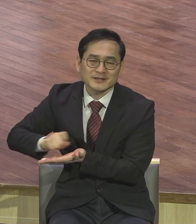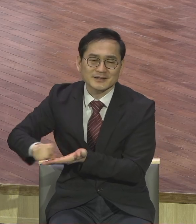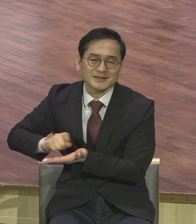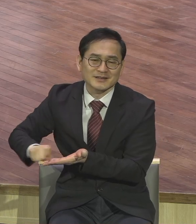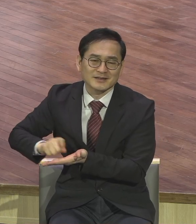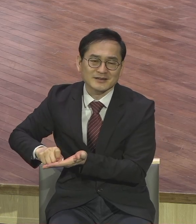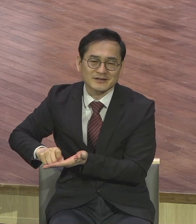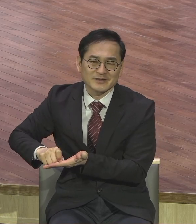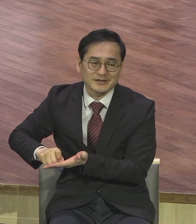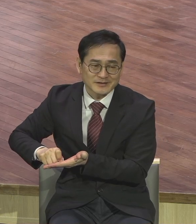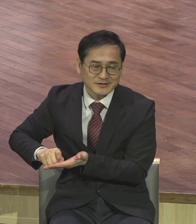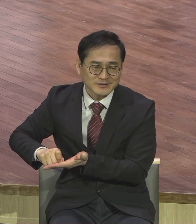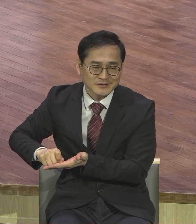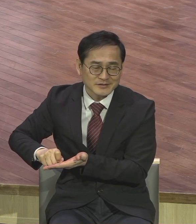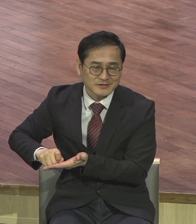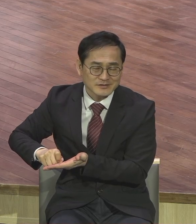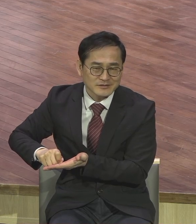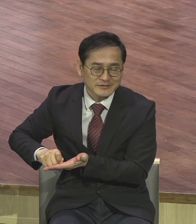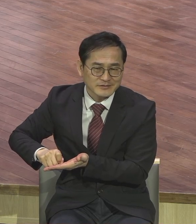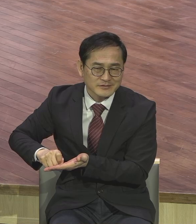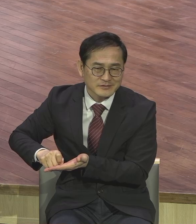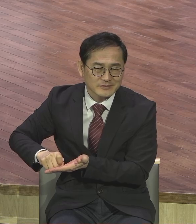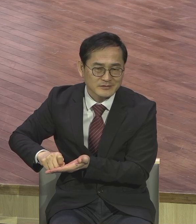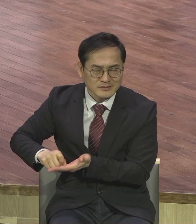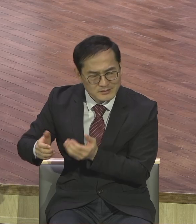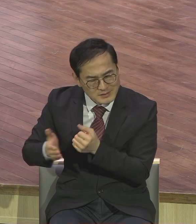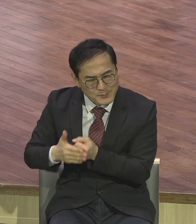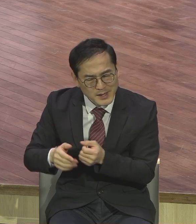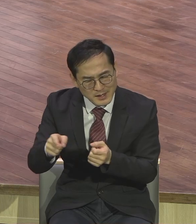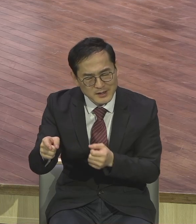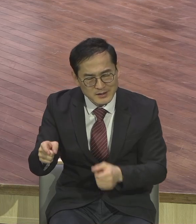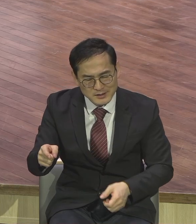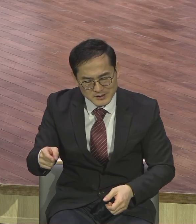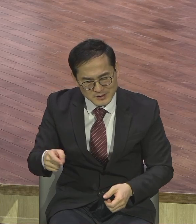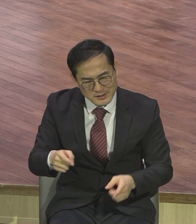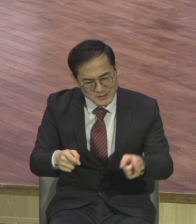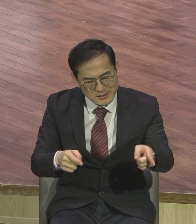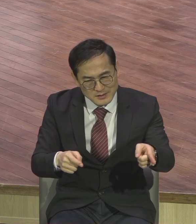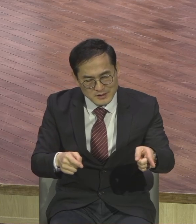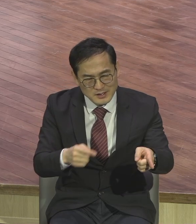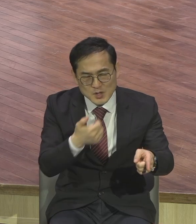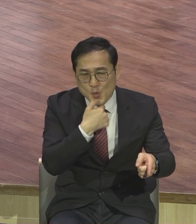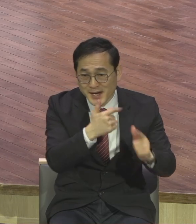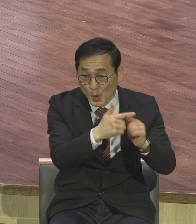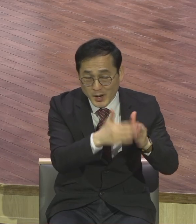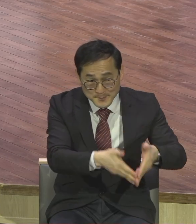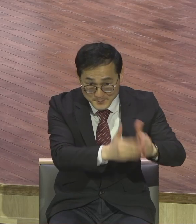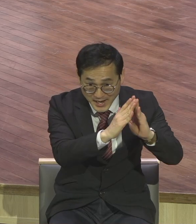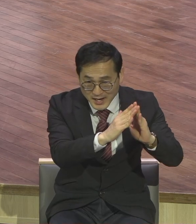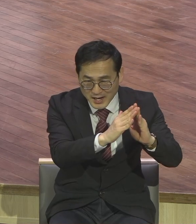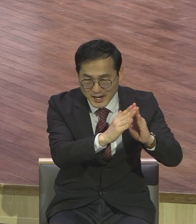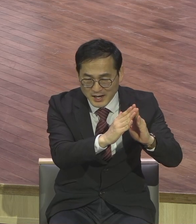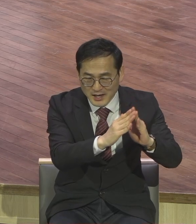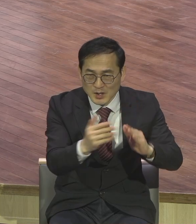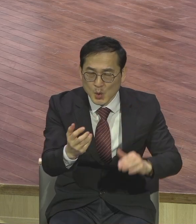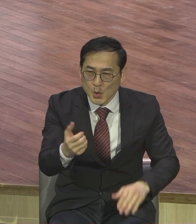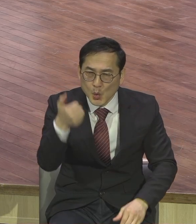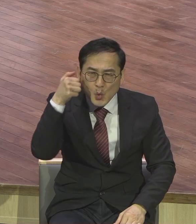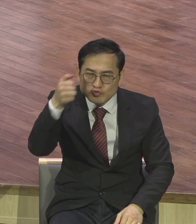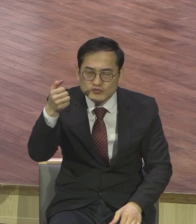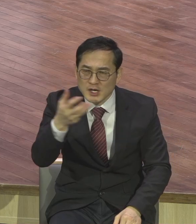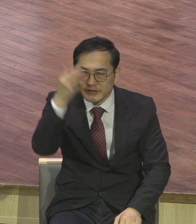20년이 지났습니다. 그러니까 로마 교회도 한 20년 된 거예요. 사도 바울이